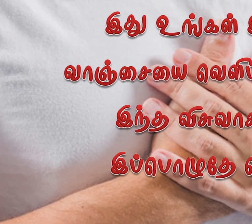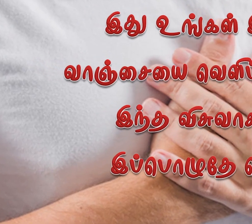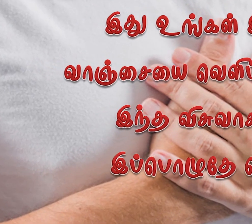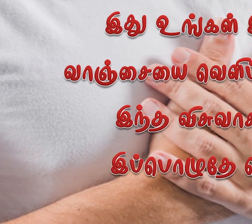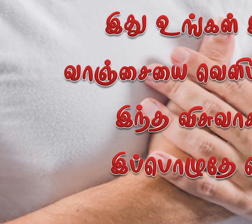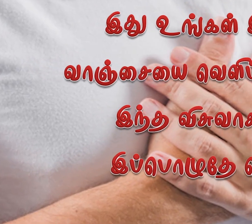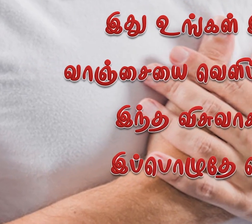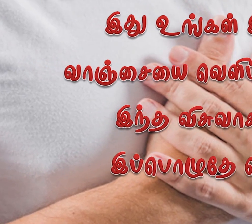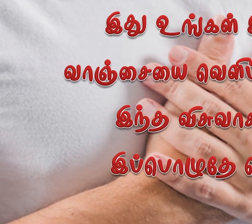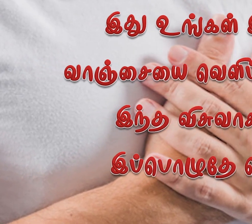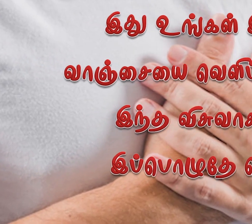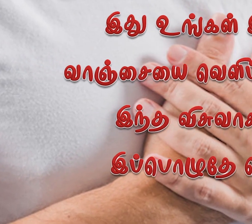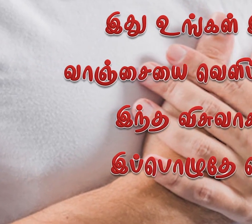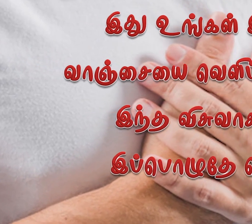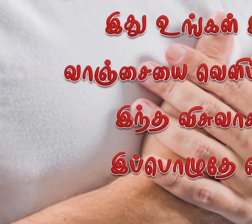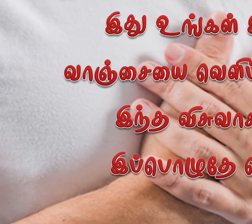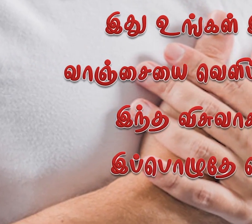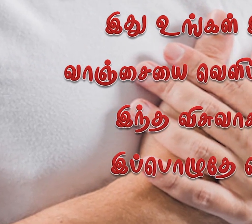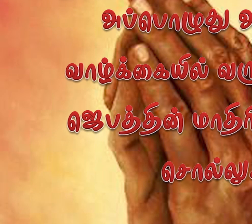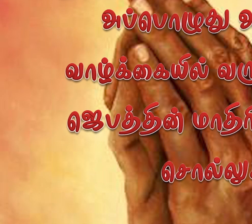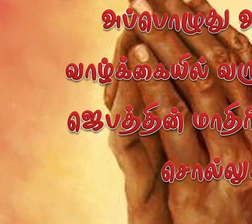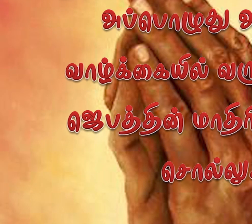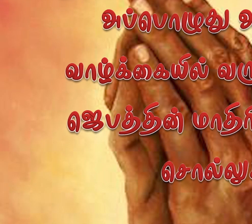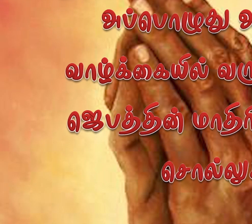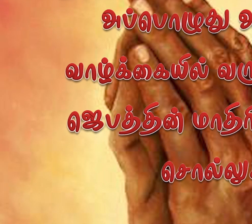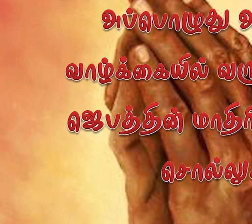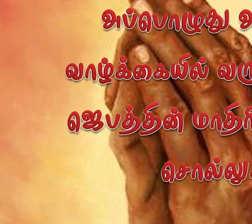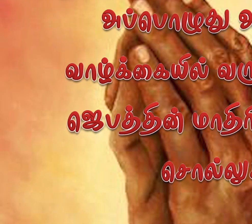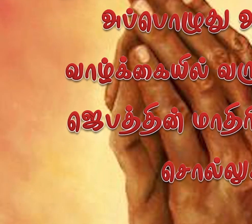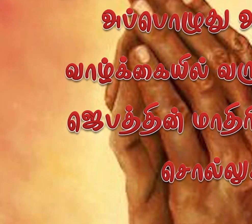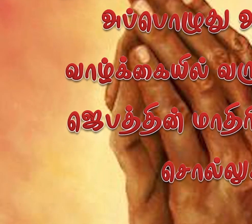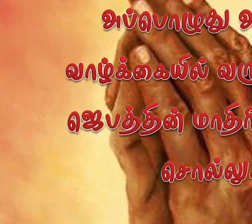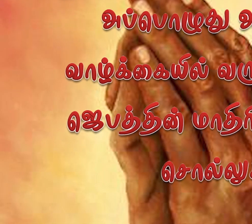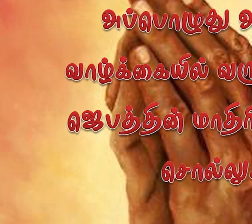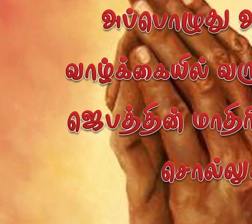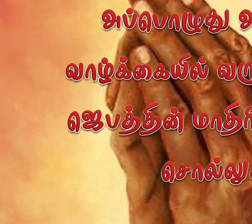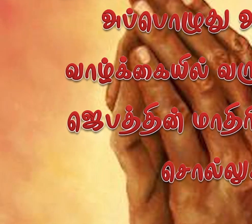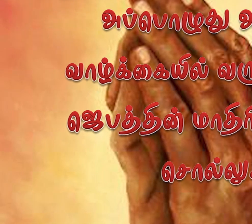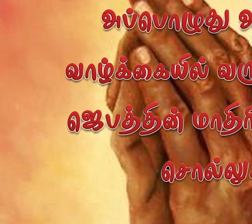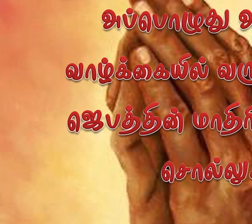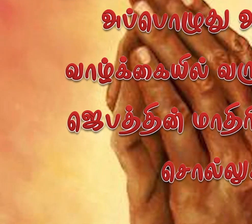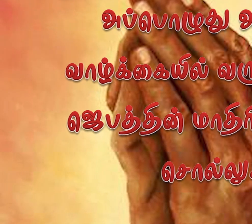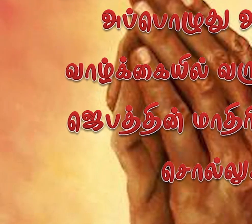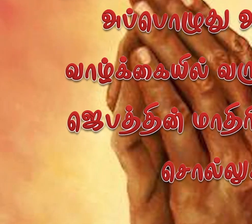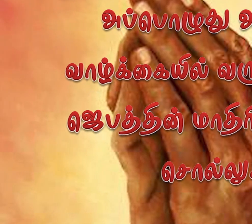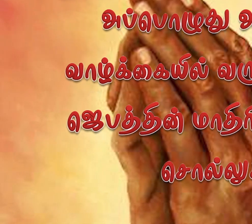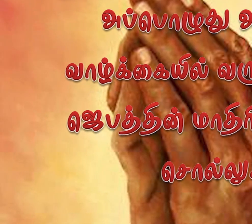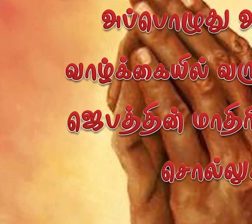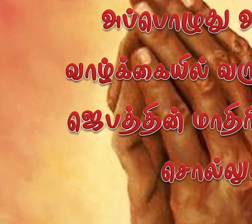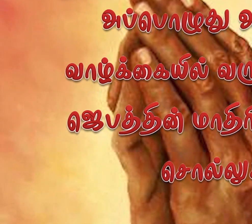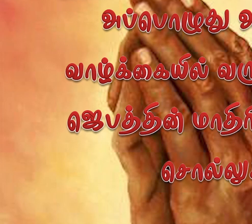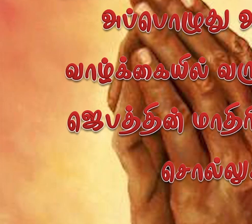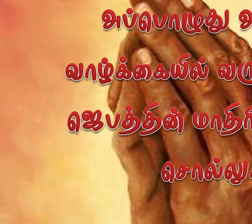விசுவாச ஜெபத்தை இப்பொழுதே ஜெபியுங்கள். அப்பொழுது அவர் உங்கள் வாழ்க்கையில் வருவார். இது ஒரு ஜெபத்தின்